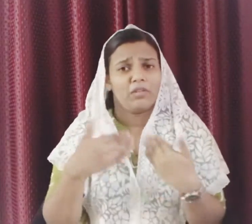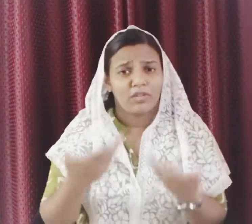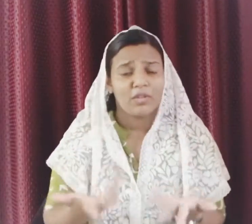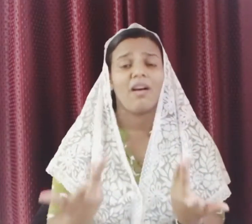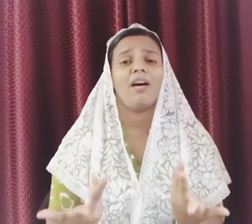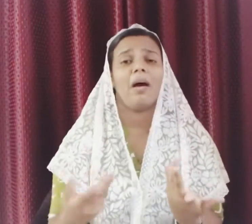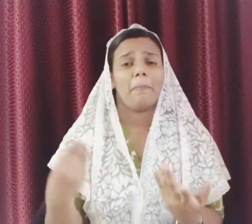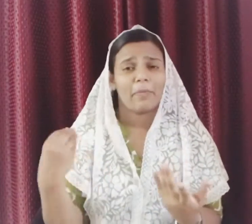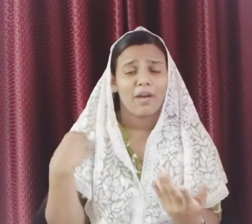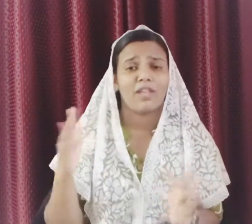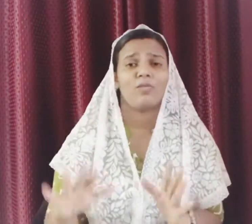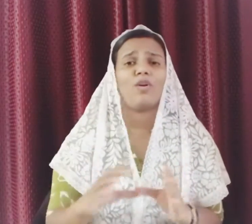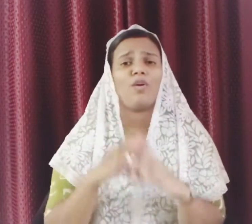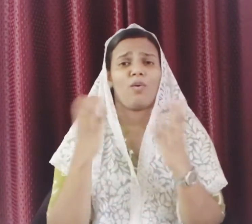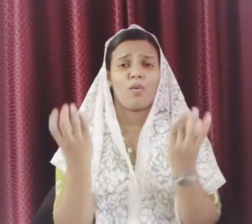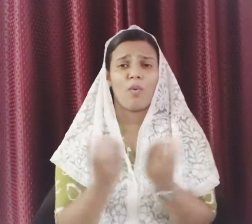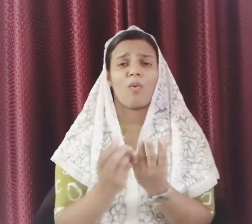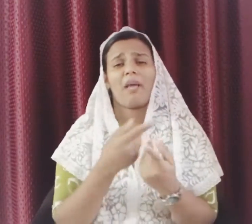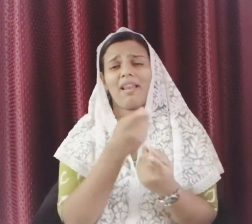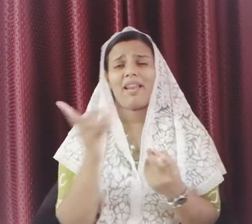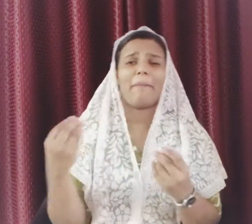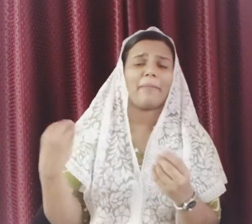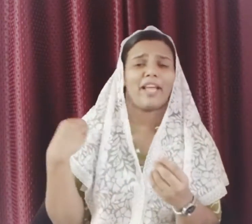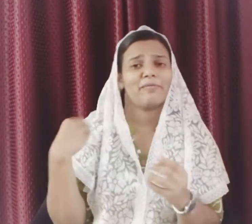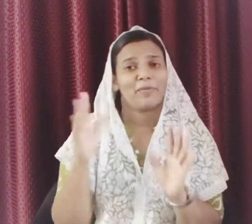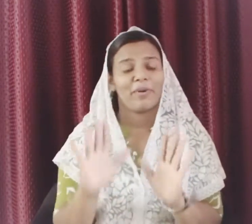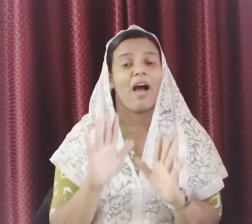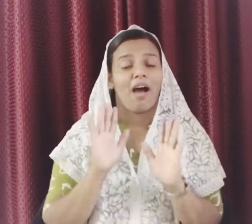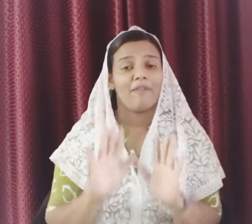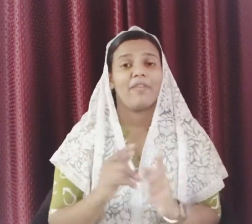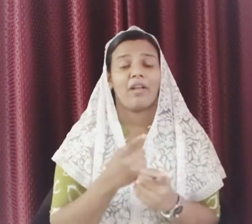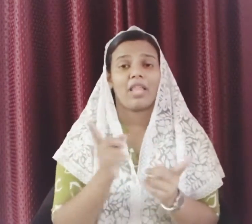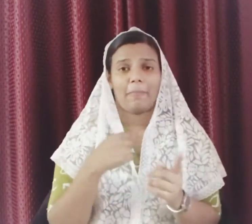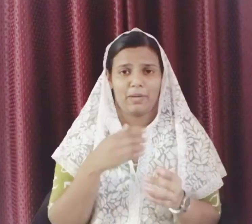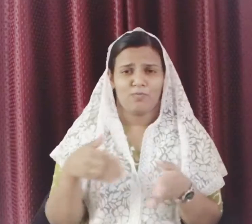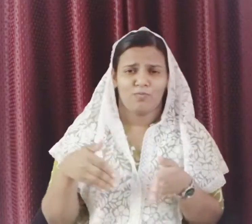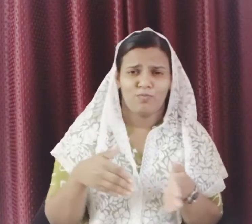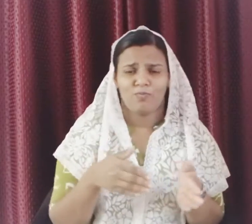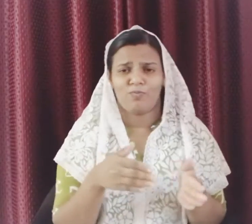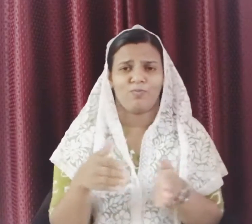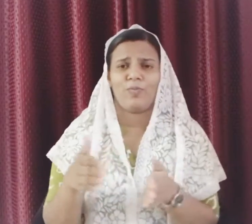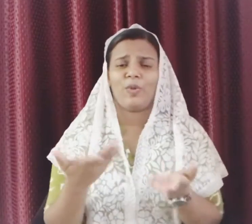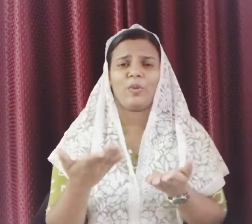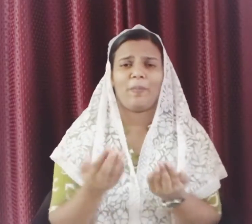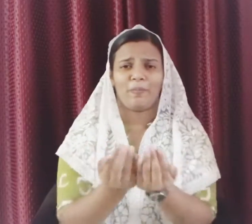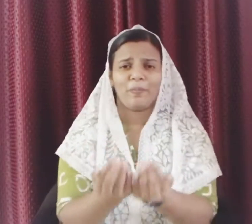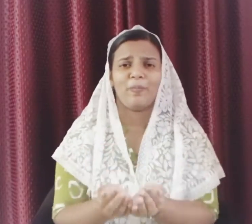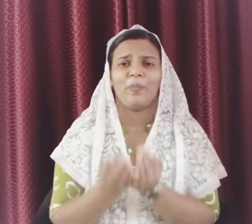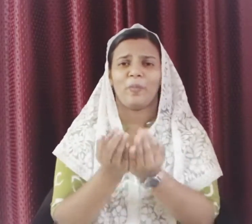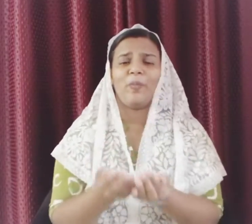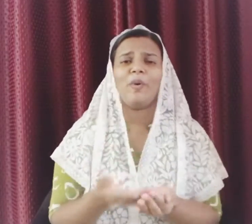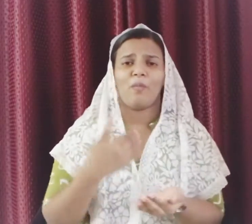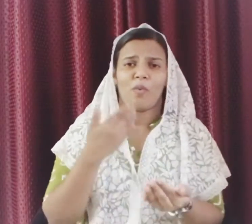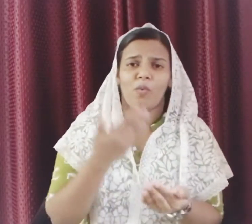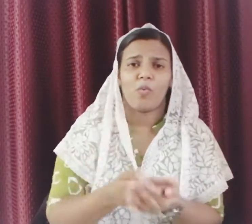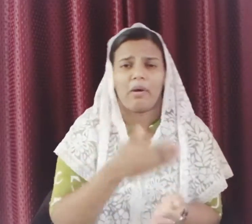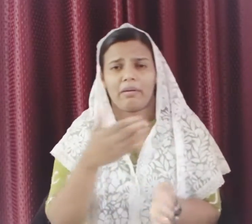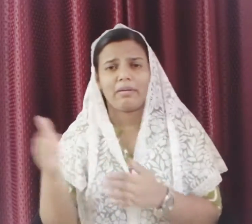ഈ ലോക ജീവിതത്തിലാണല്ലോ ജീവിച്ചുകൊണ്ടിരിക്കുന്നത്. ആമേൻ, നമ്മൾ സഞ്ചരിക്കുന്ന ഈ പടകിന് നേരെ പലതരത്തിലുള്ള തിരമാലകളും